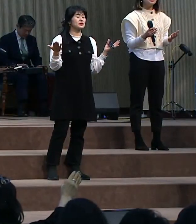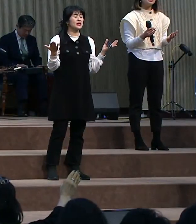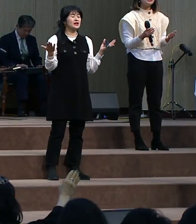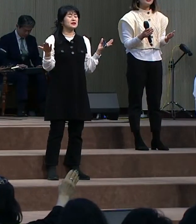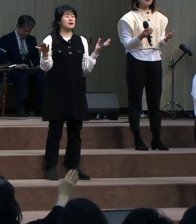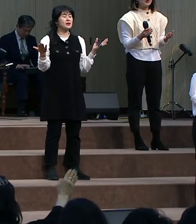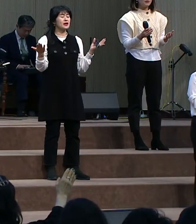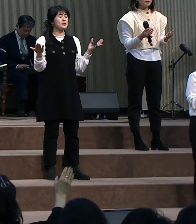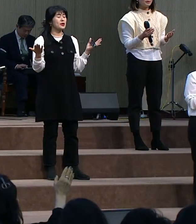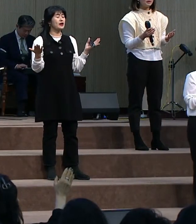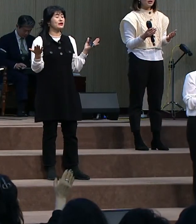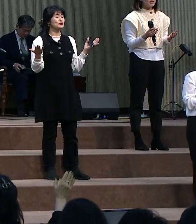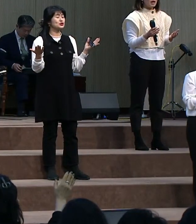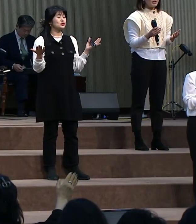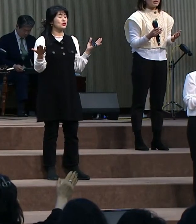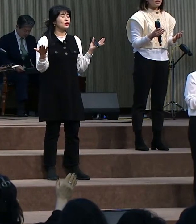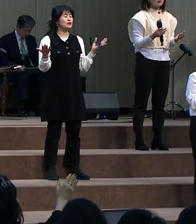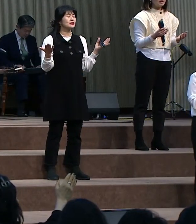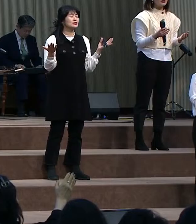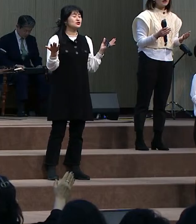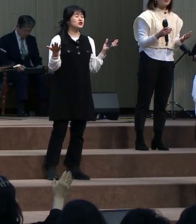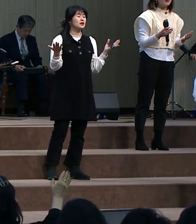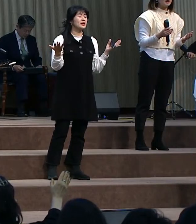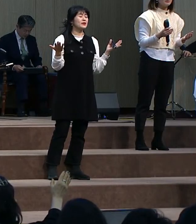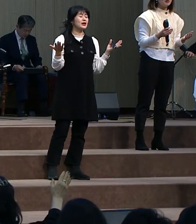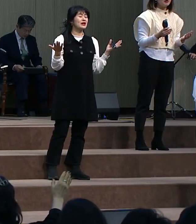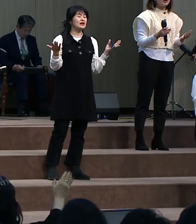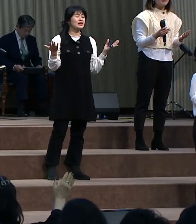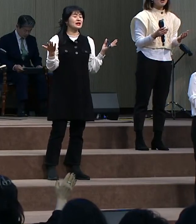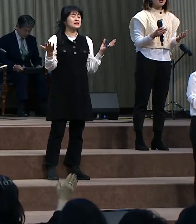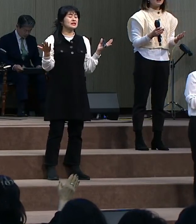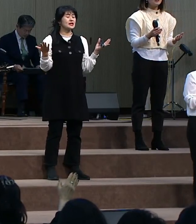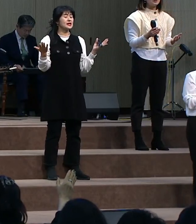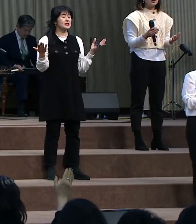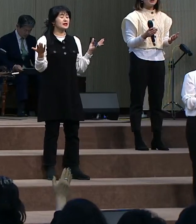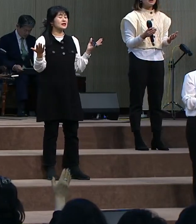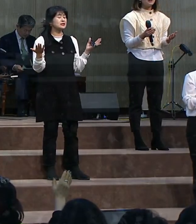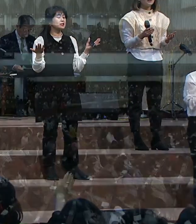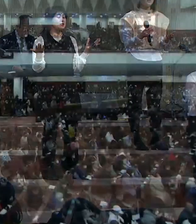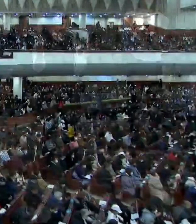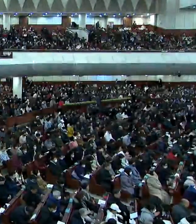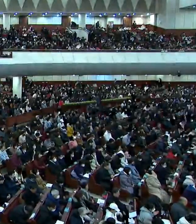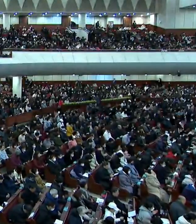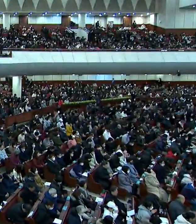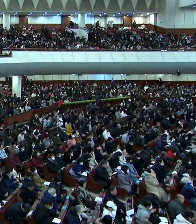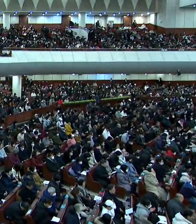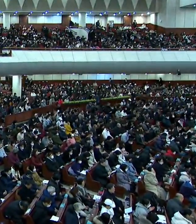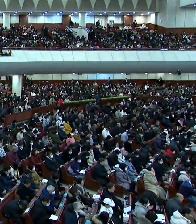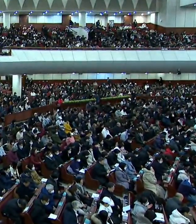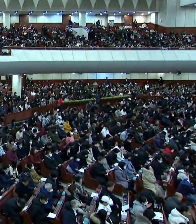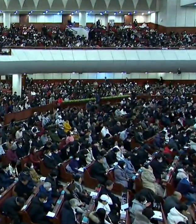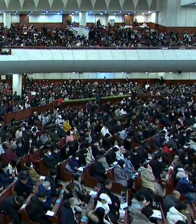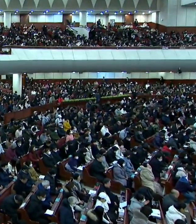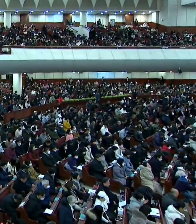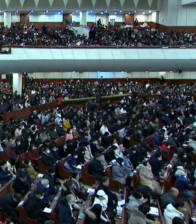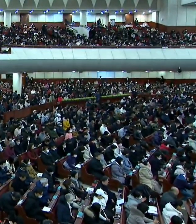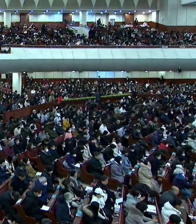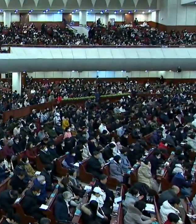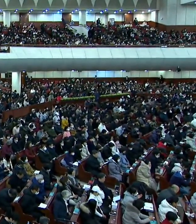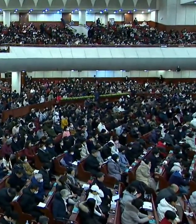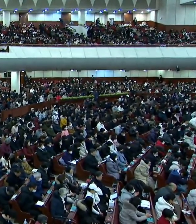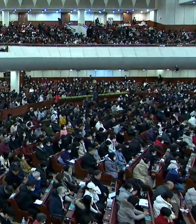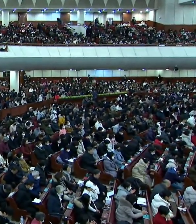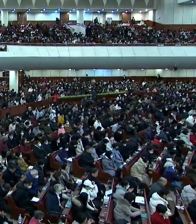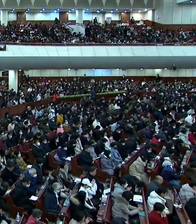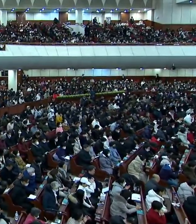성령이여 역사하여 주시옵소서. 그 은혜가 오늘도 우리를 붙잡고 계신 줄 믿습니다. 주여, 그 은혜가 오늘도 우리를